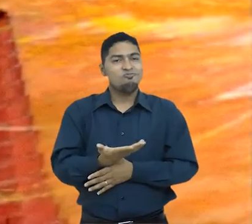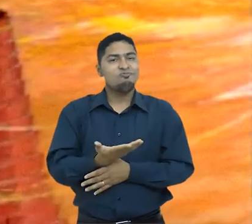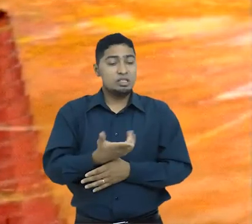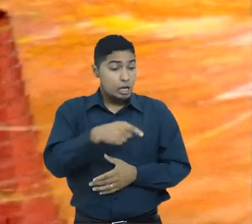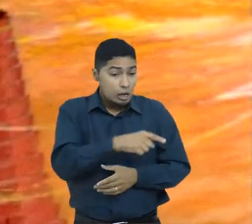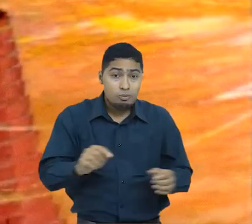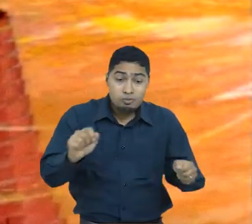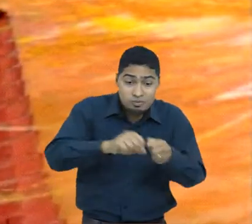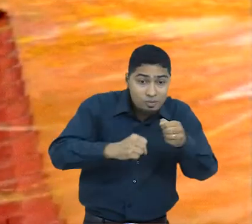construção parou.